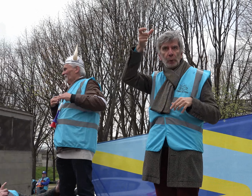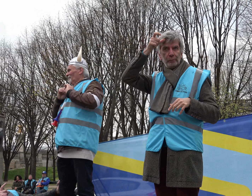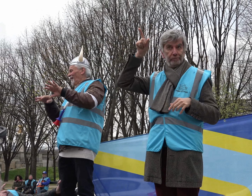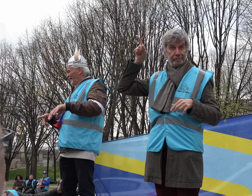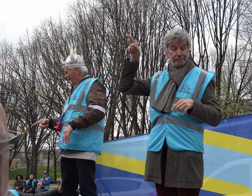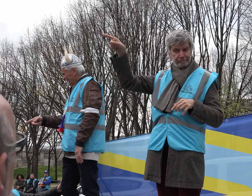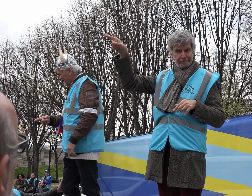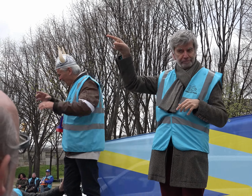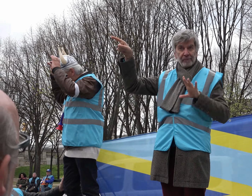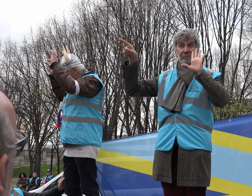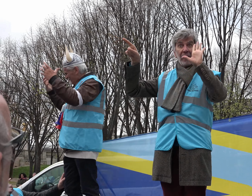Je suis originaire de la Turquie.